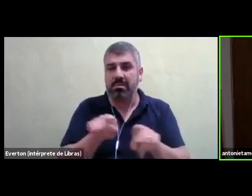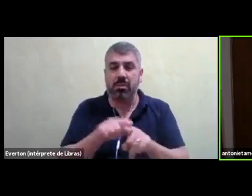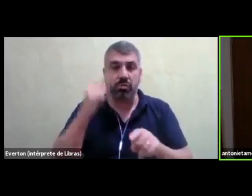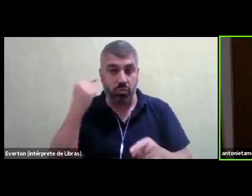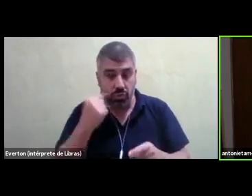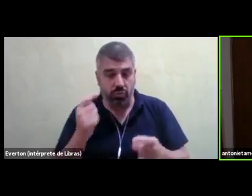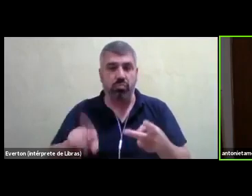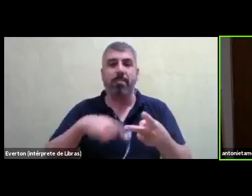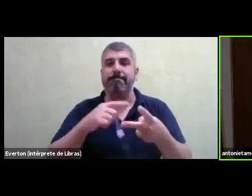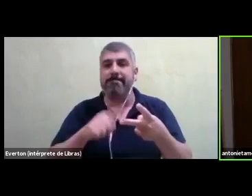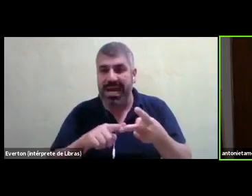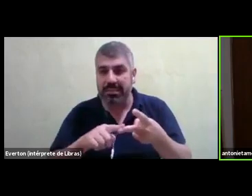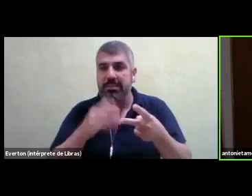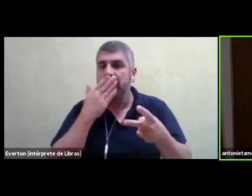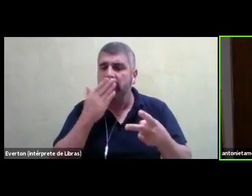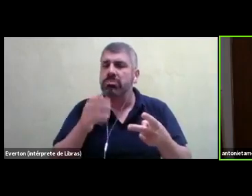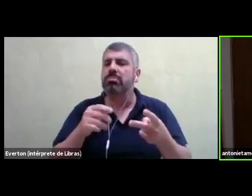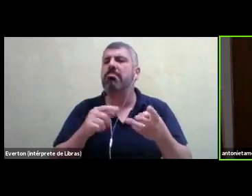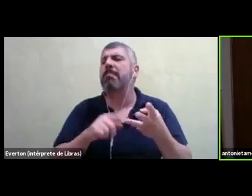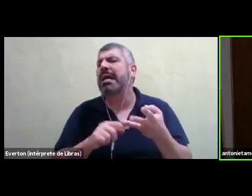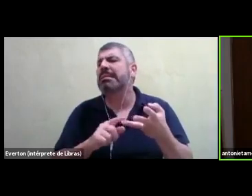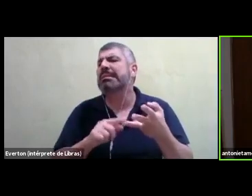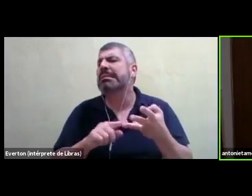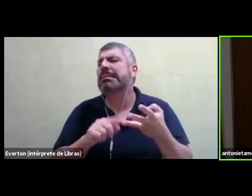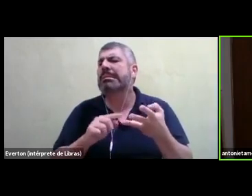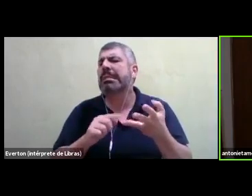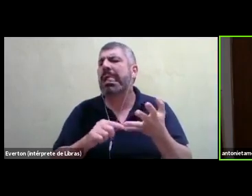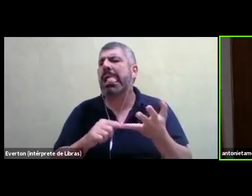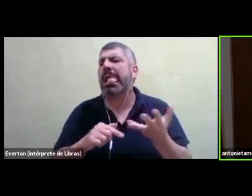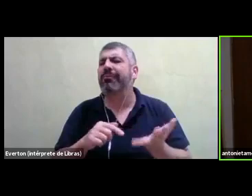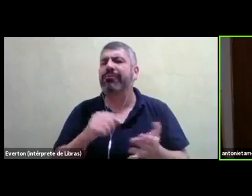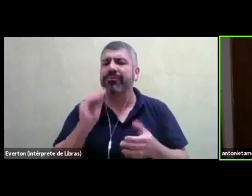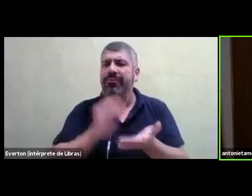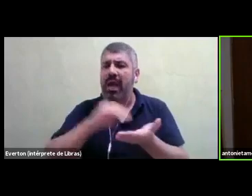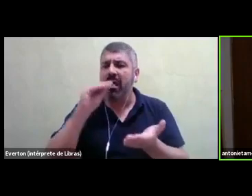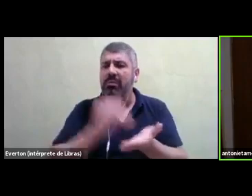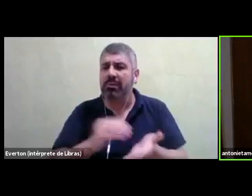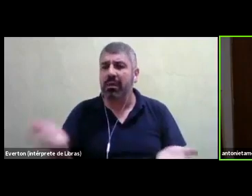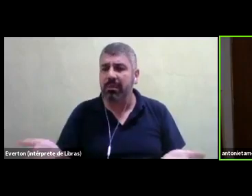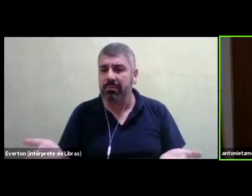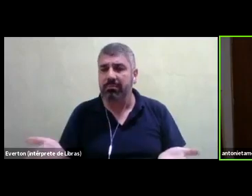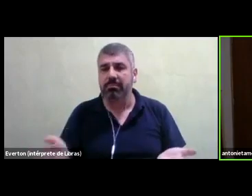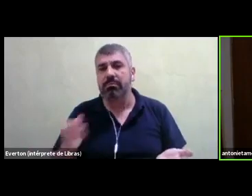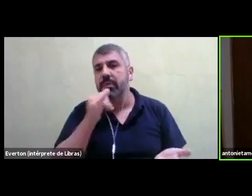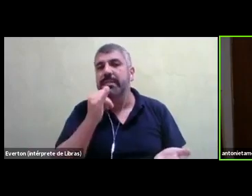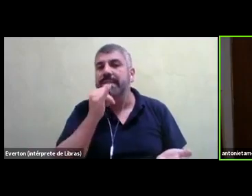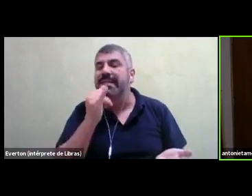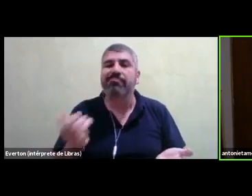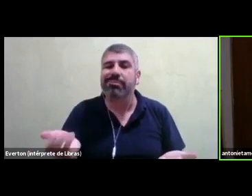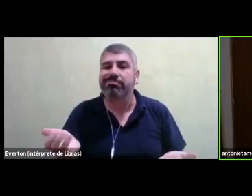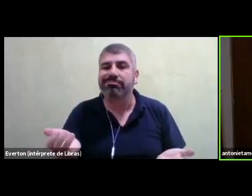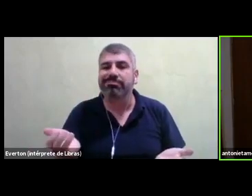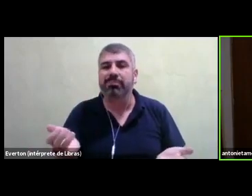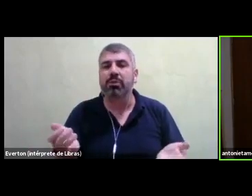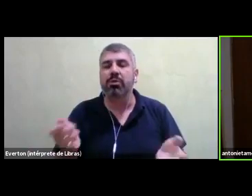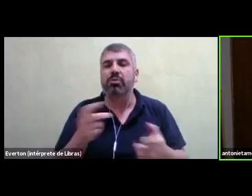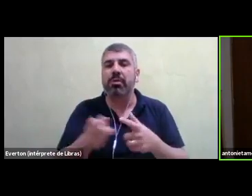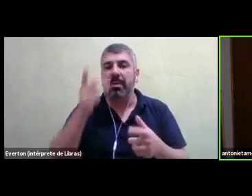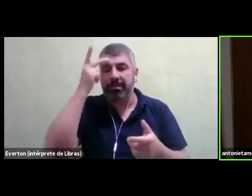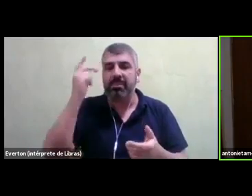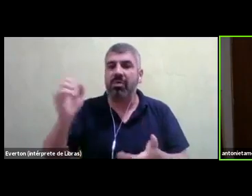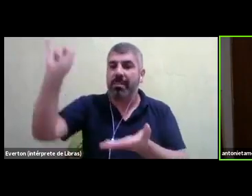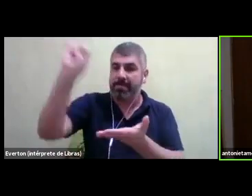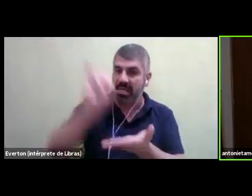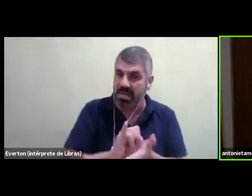surdos, onde está, né, a educação bilíngue referente aos migrantes de